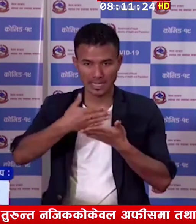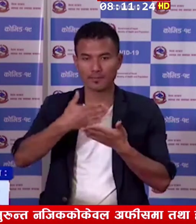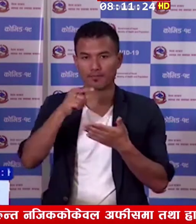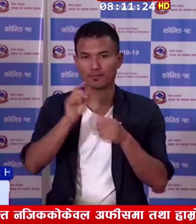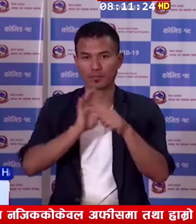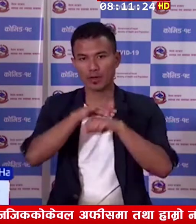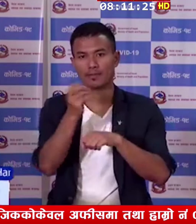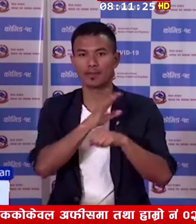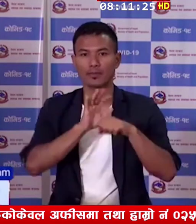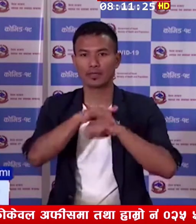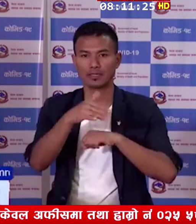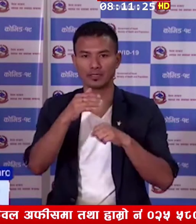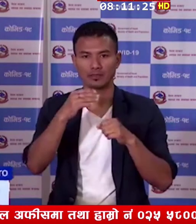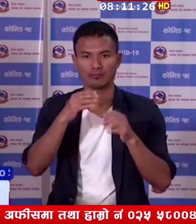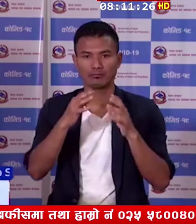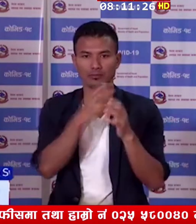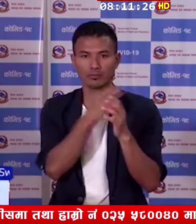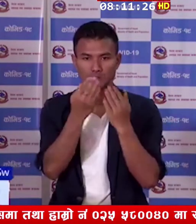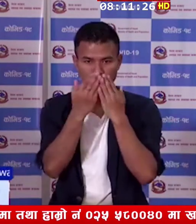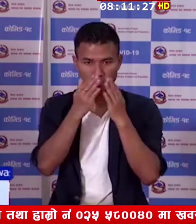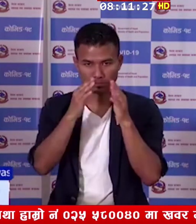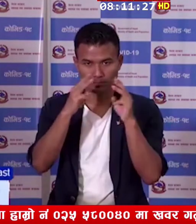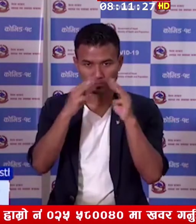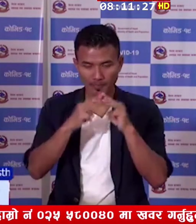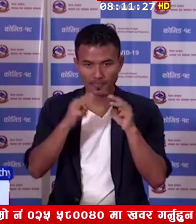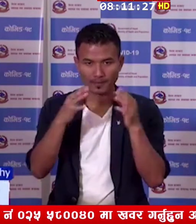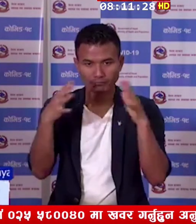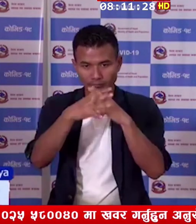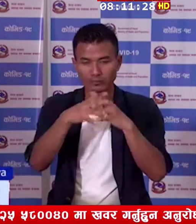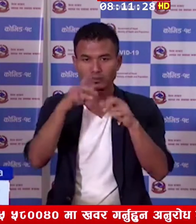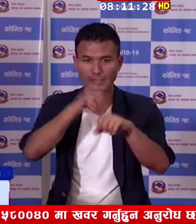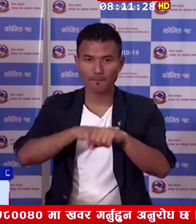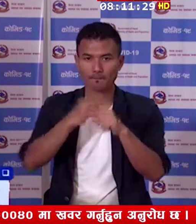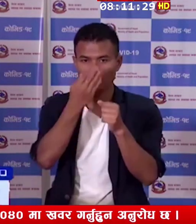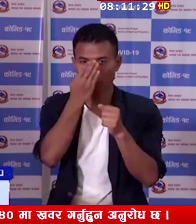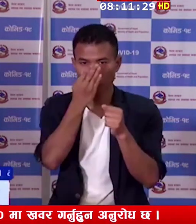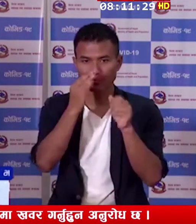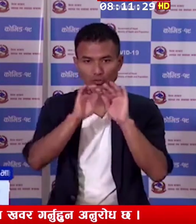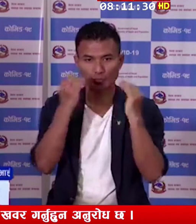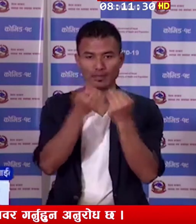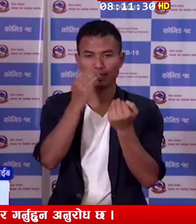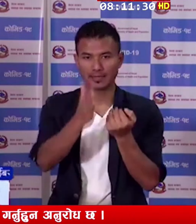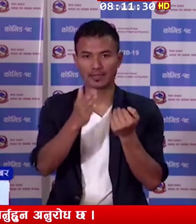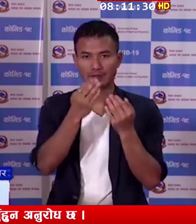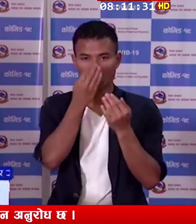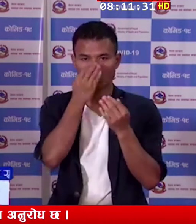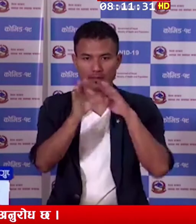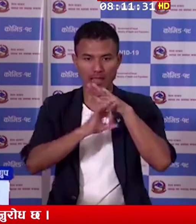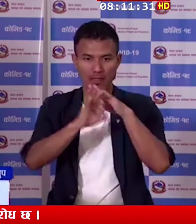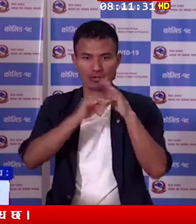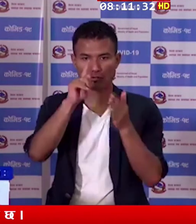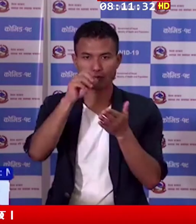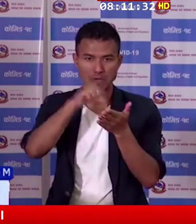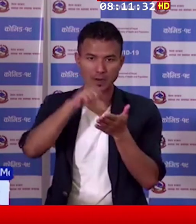र बढीभन्दा बढी चाहिँ भिडभाड मस्जिदमा चाहिँ जमघट हुने यो महिनामा मुस्लिम समुदायले मुस्लिम आयोगको